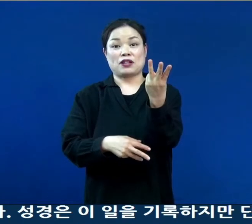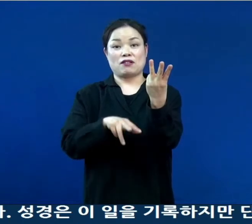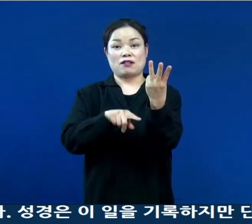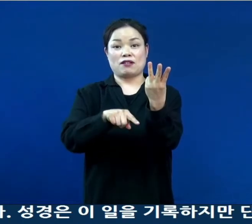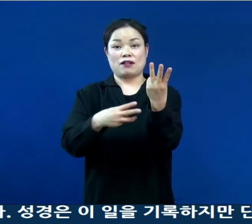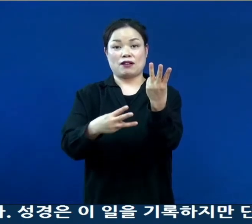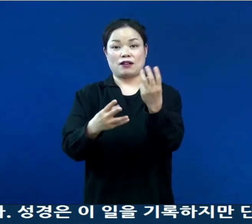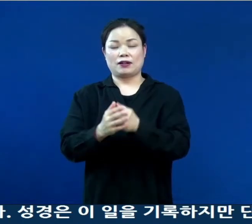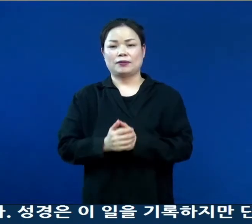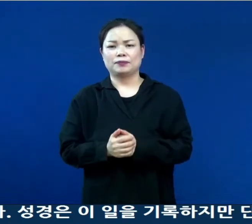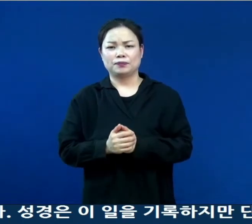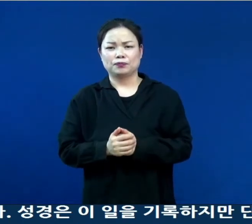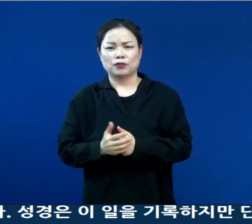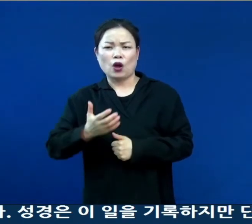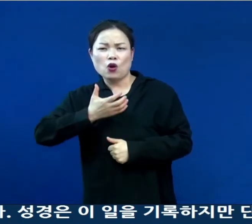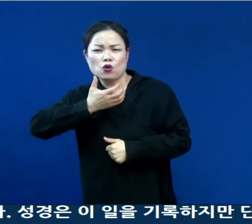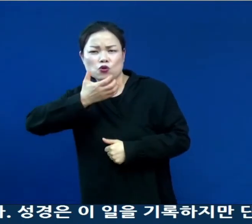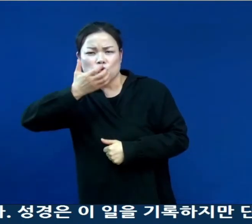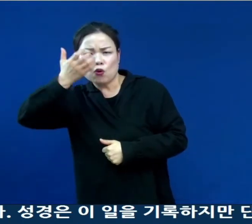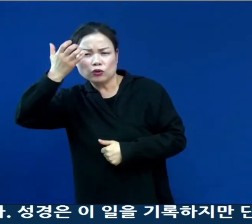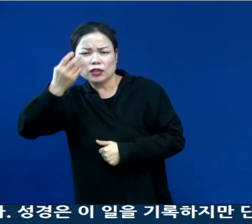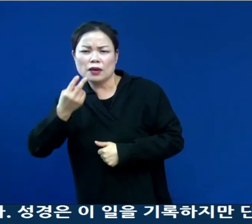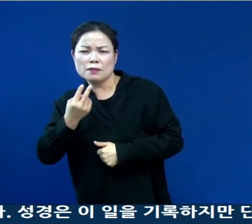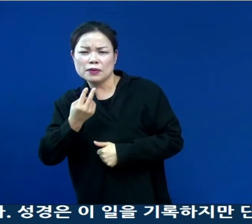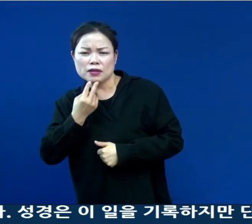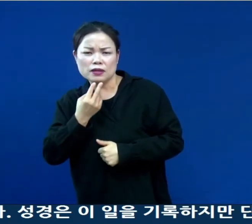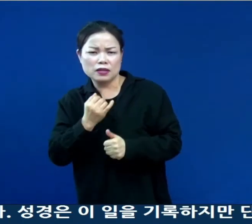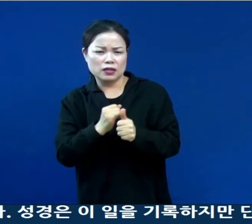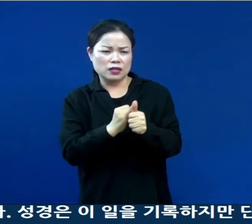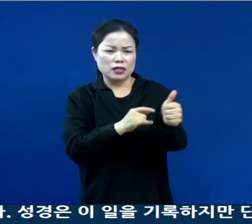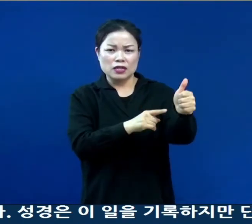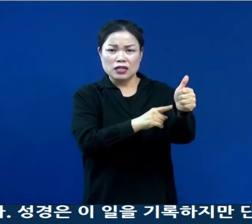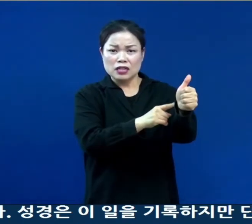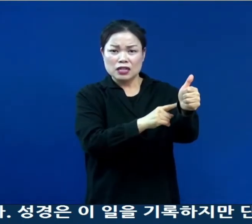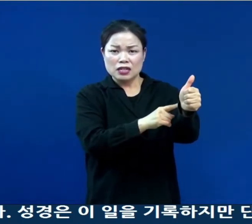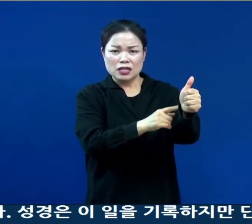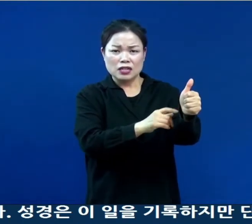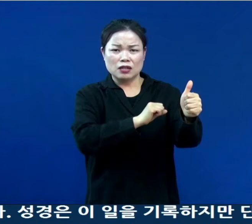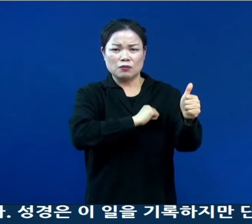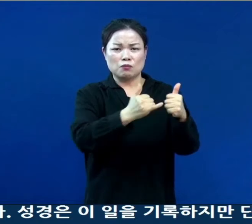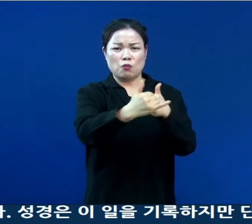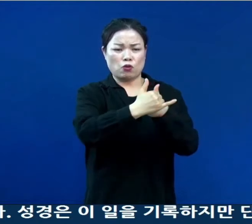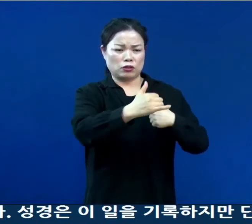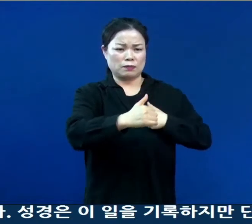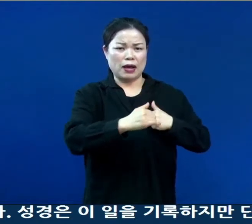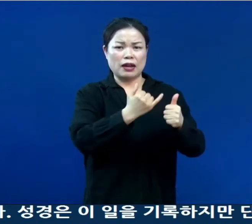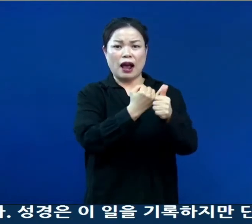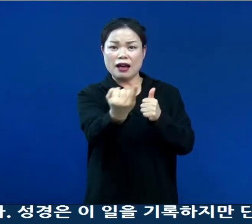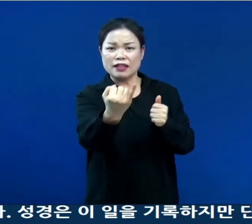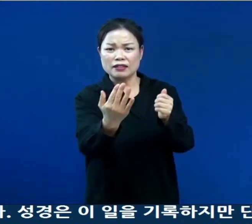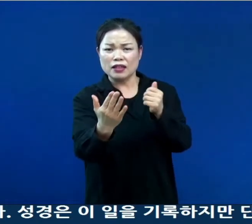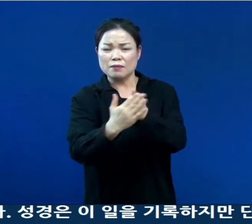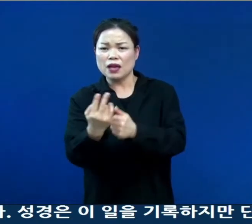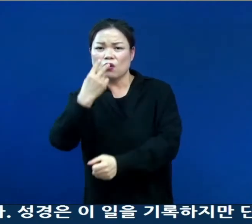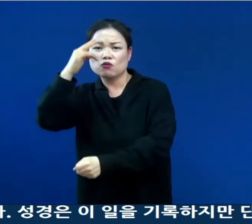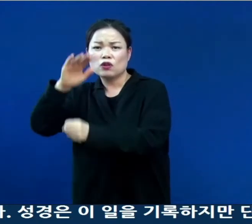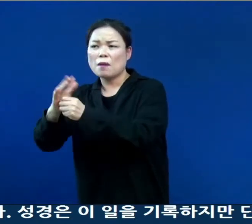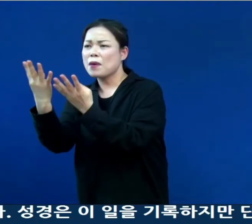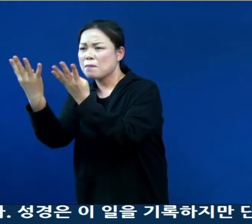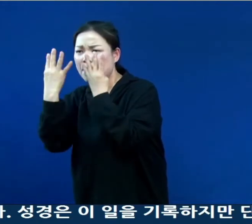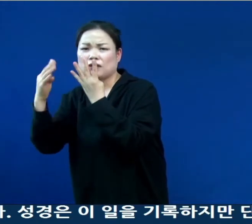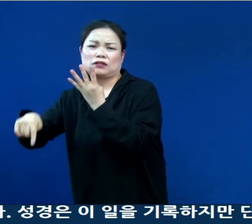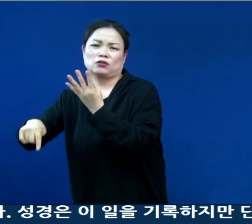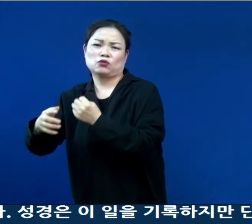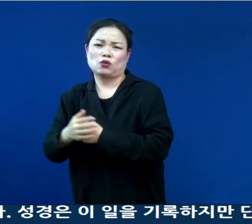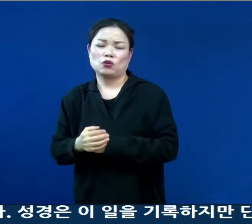요셉이 보디발의 아내 때문에 억울한 누명을 쓰고 감옥에 갇혔을 때입니다. 우리 창세기